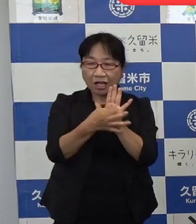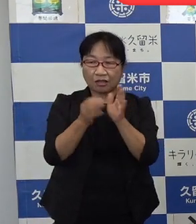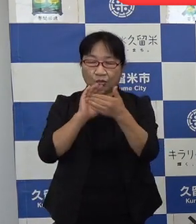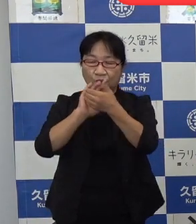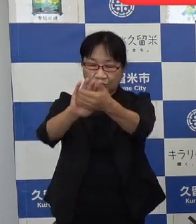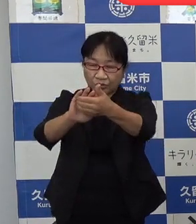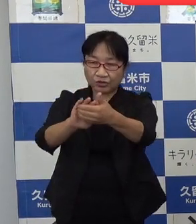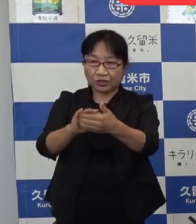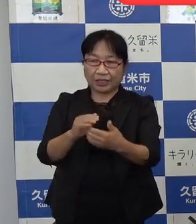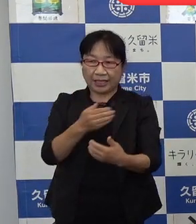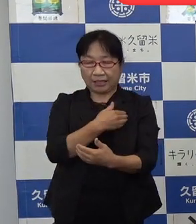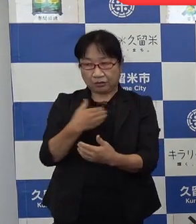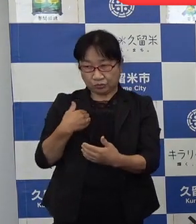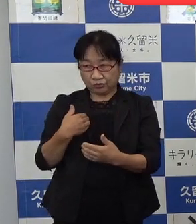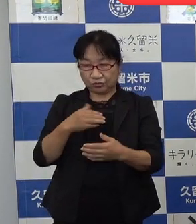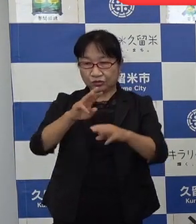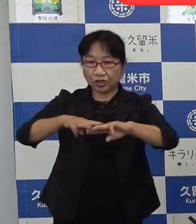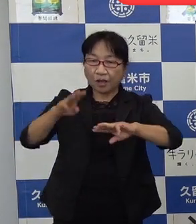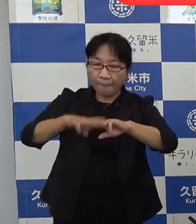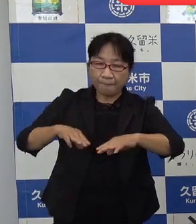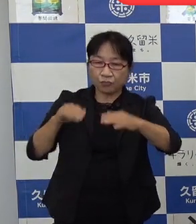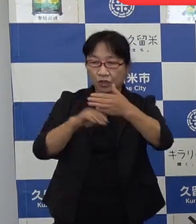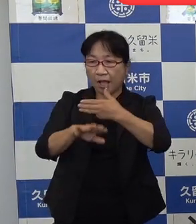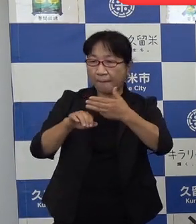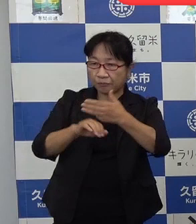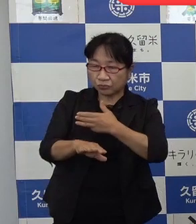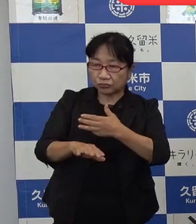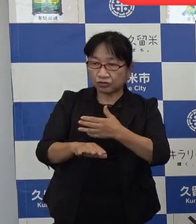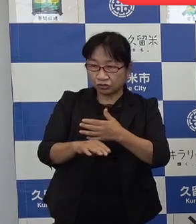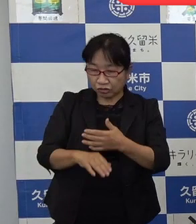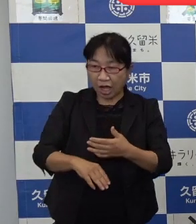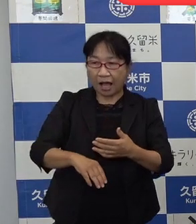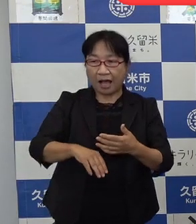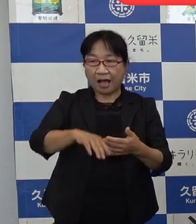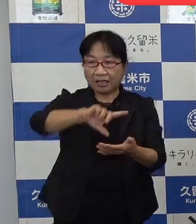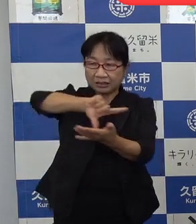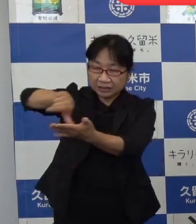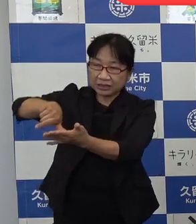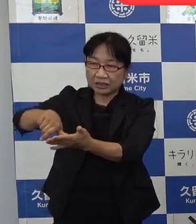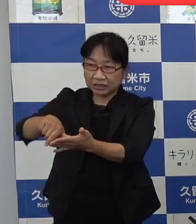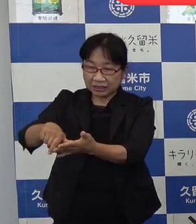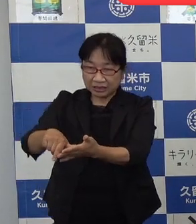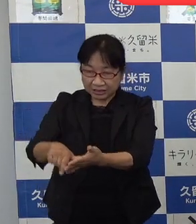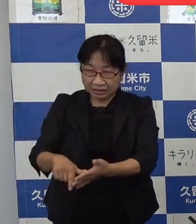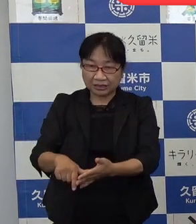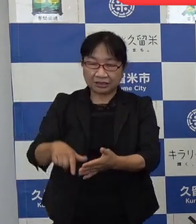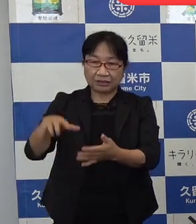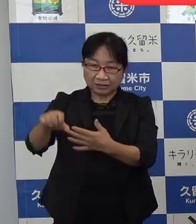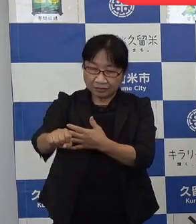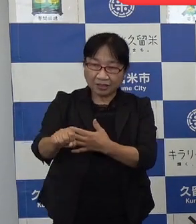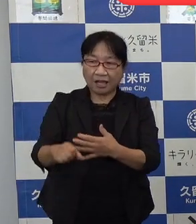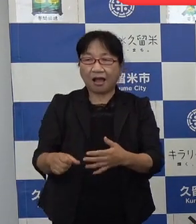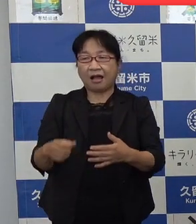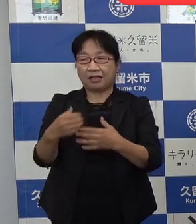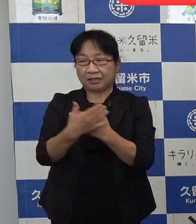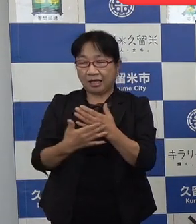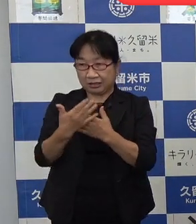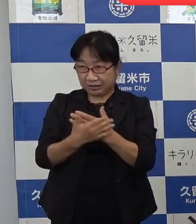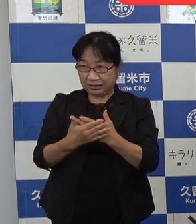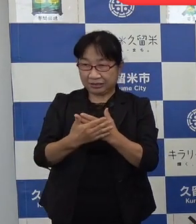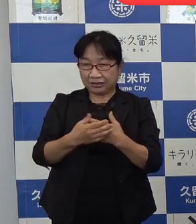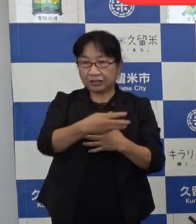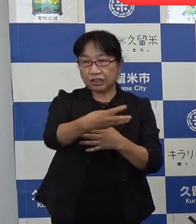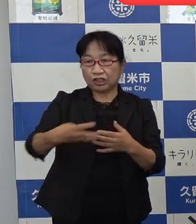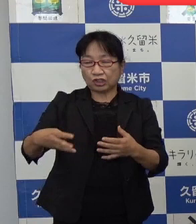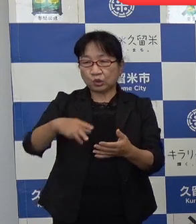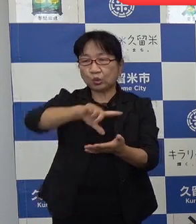ダムは水の流れや地形を踏まえたエリアの特定が重要ですが、昨年度から流域治水に関する